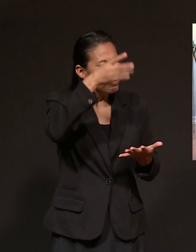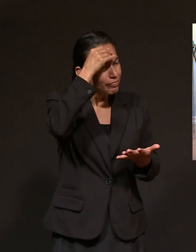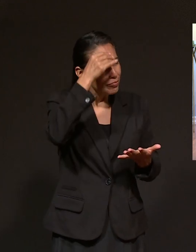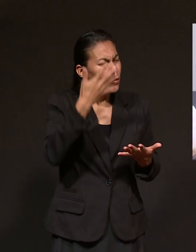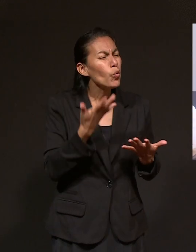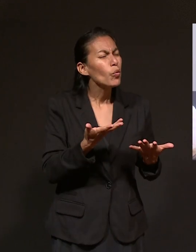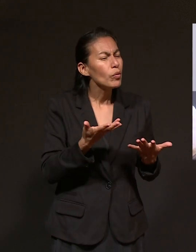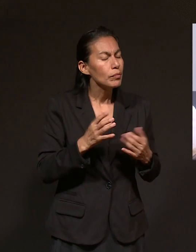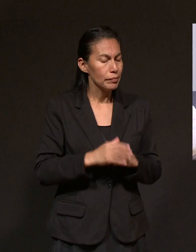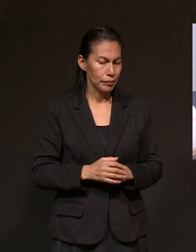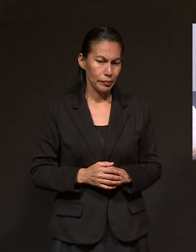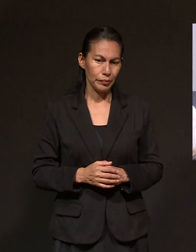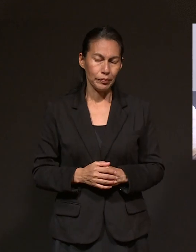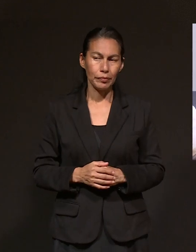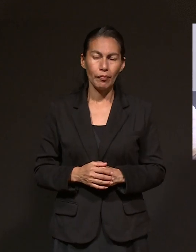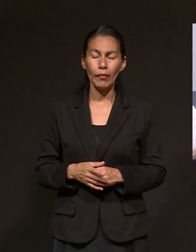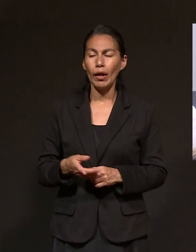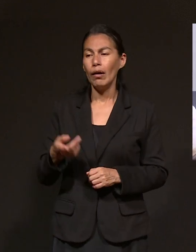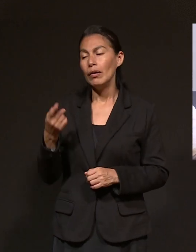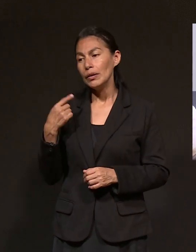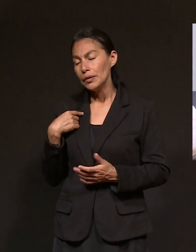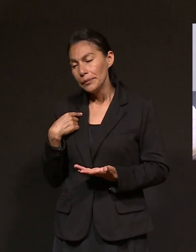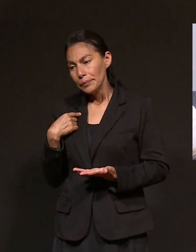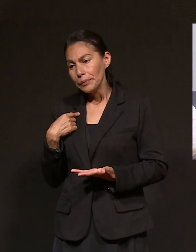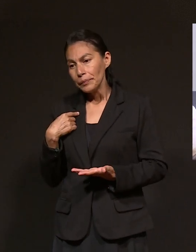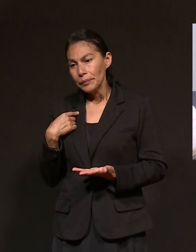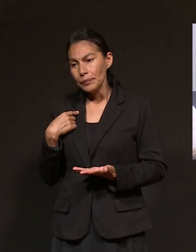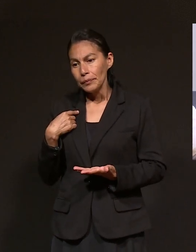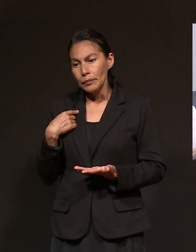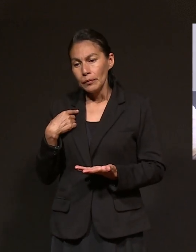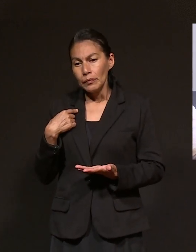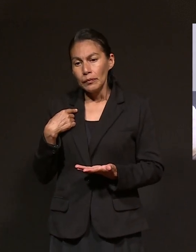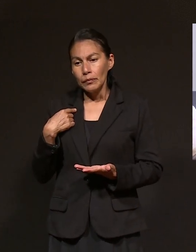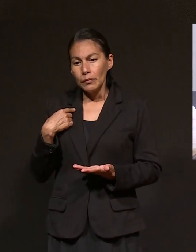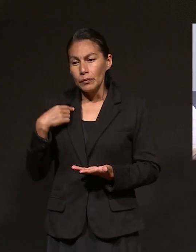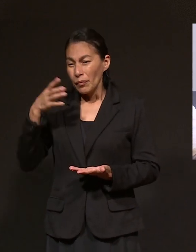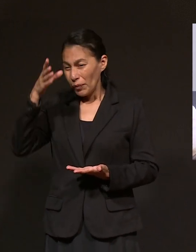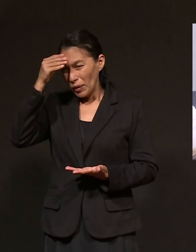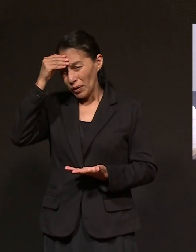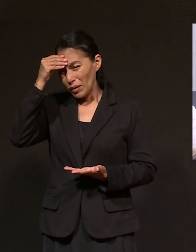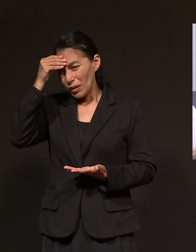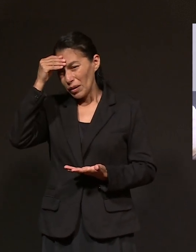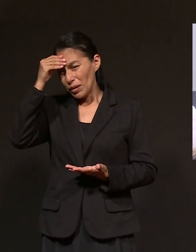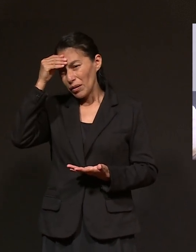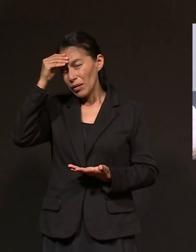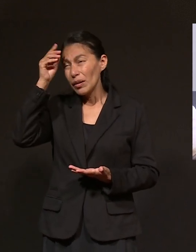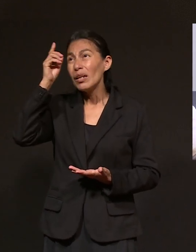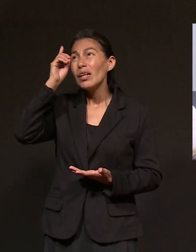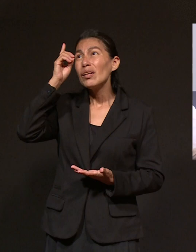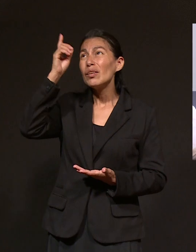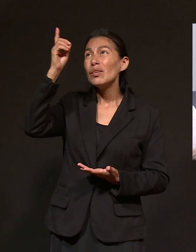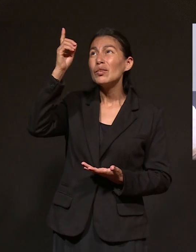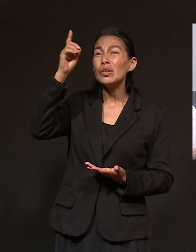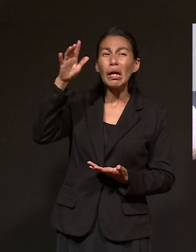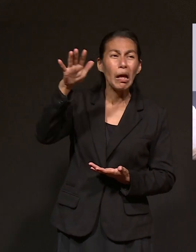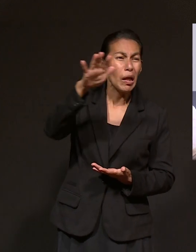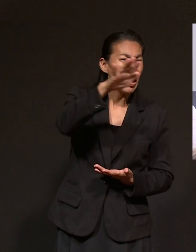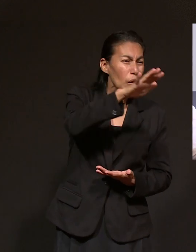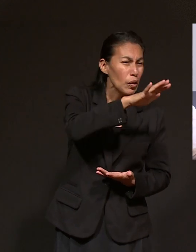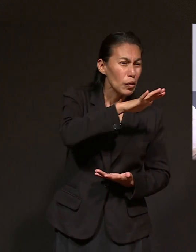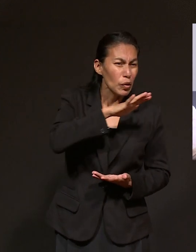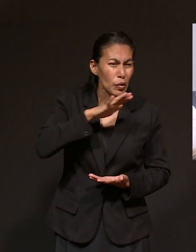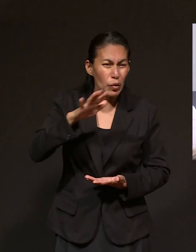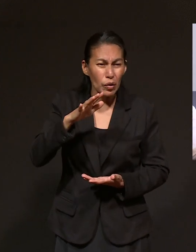Bueno, lo que yo he aprendido, Pastor, es que Dios nos